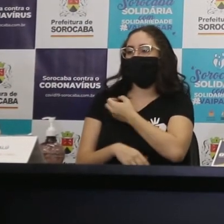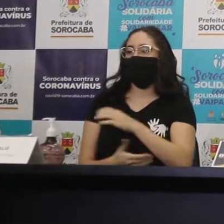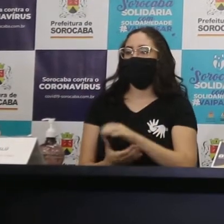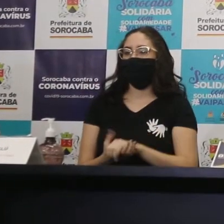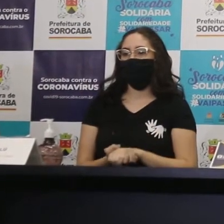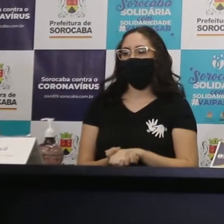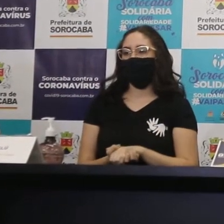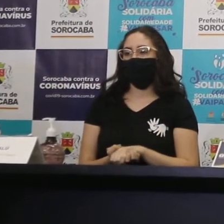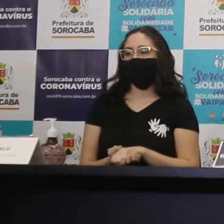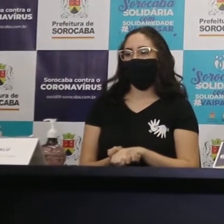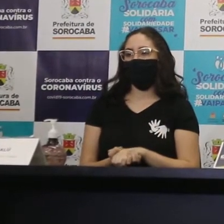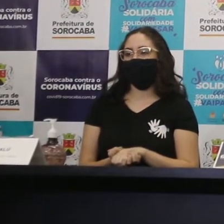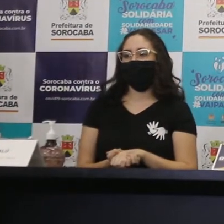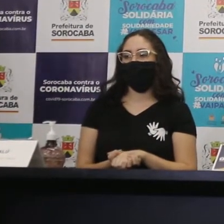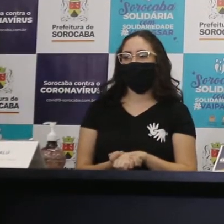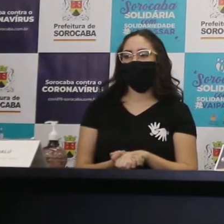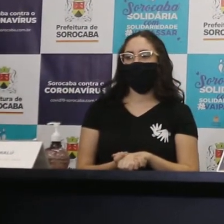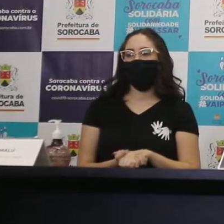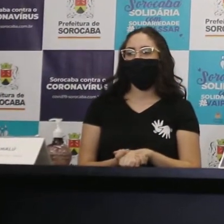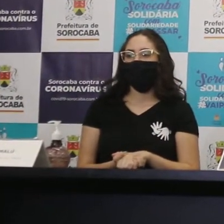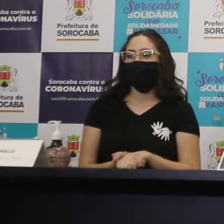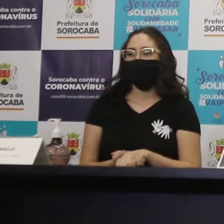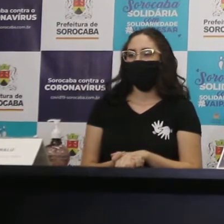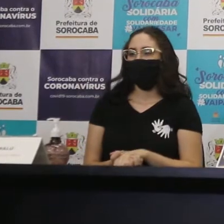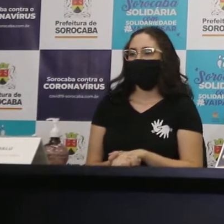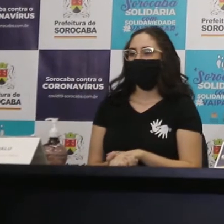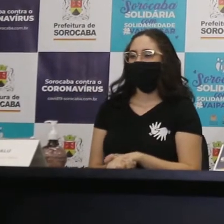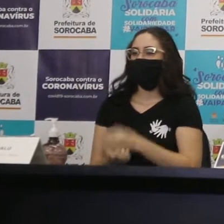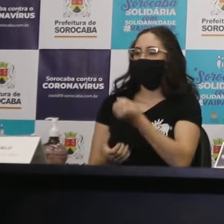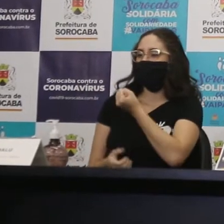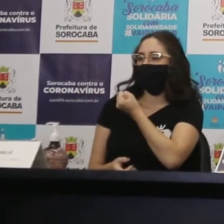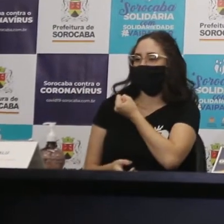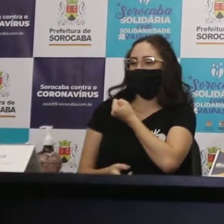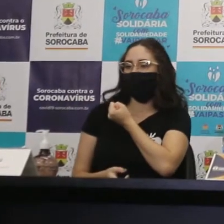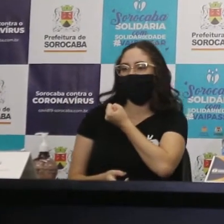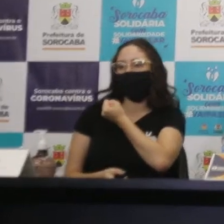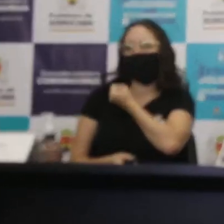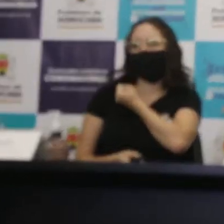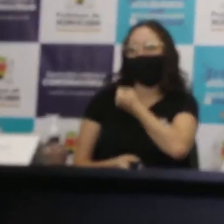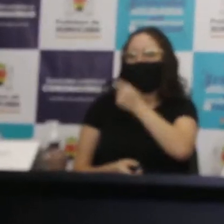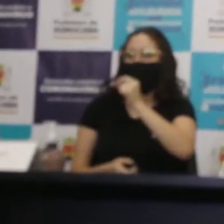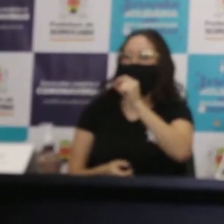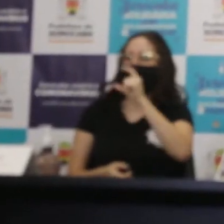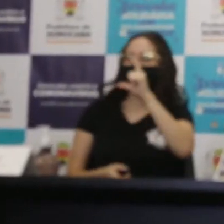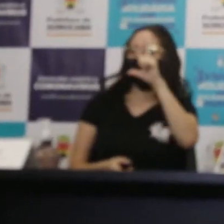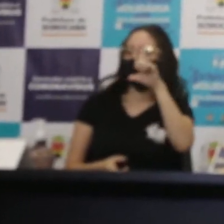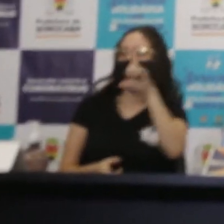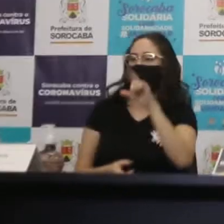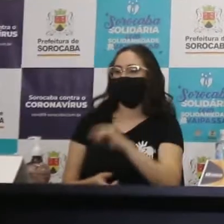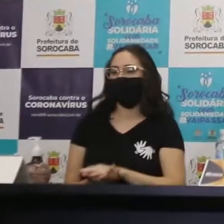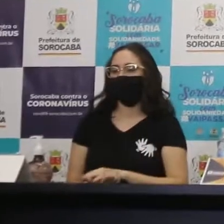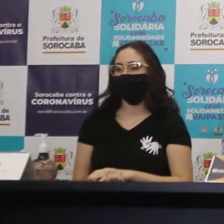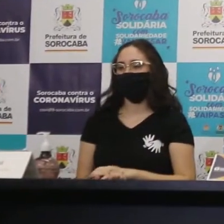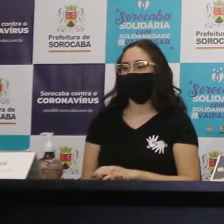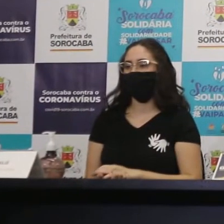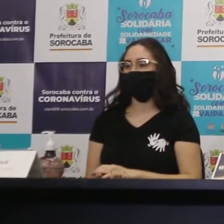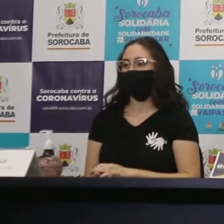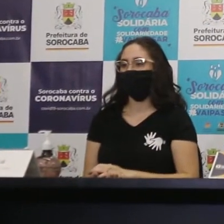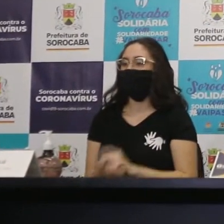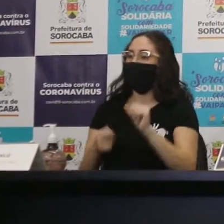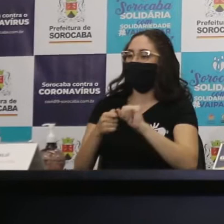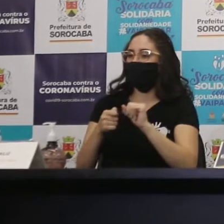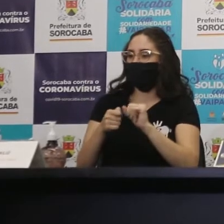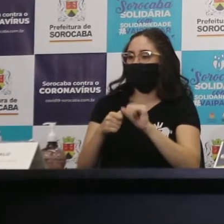é vidência, tá? Que os números, você fala assim, os casos estão aumentando. Não, os testes